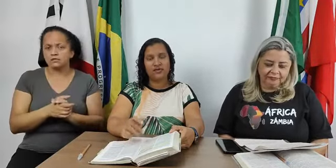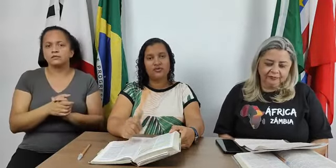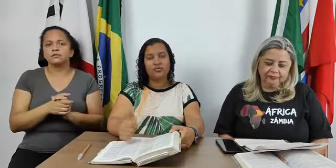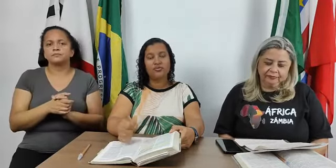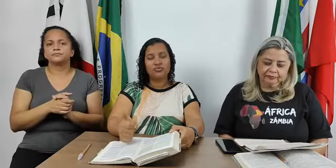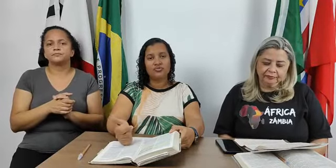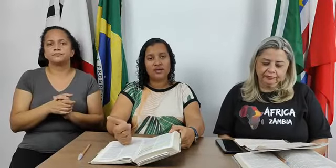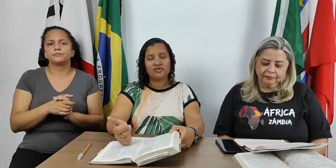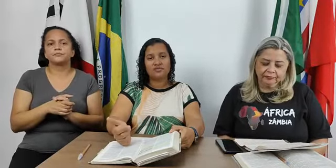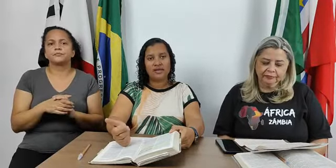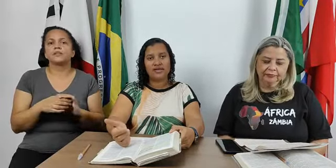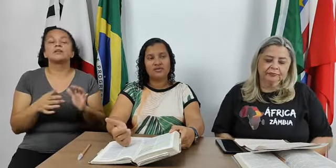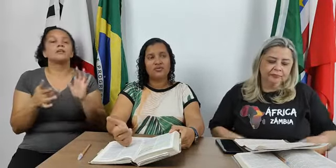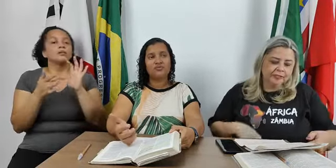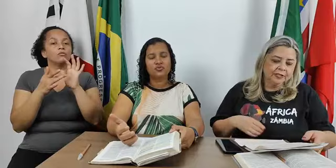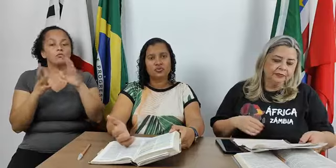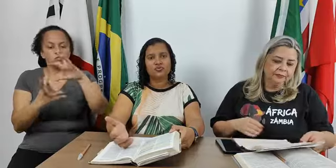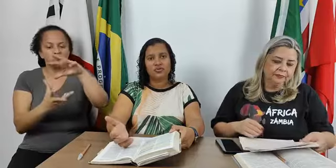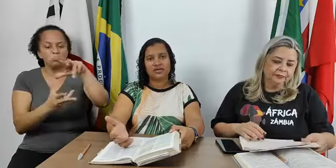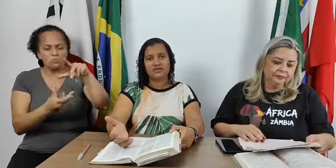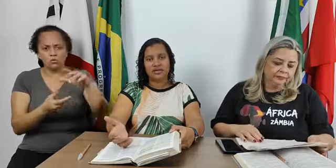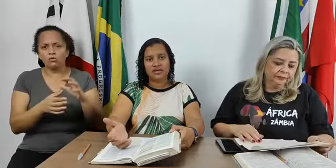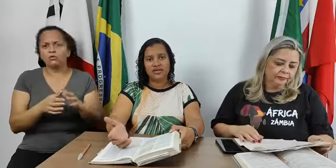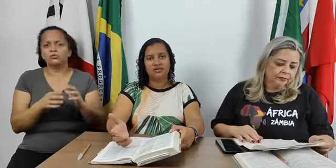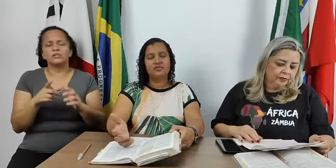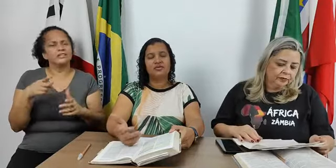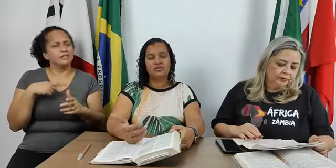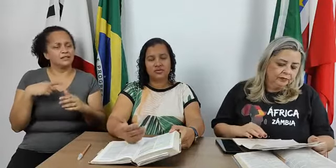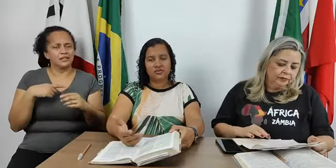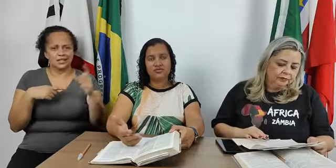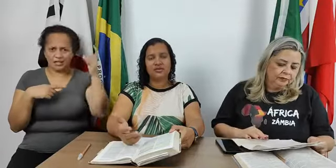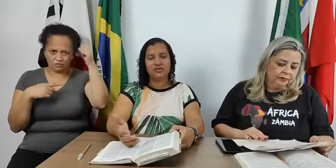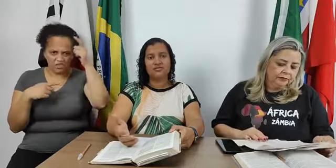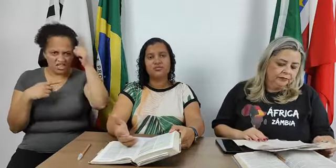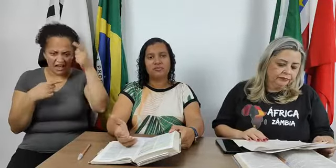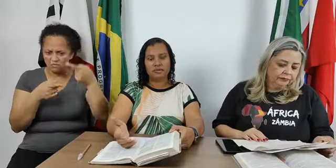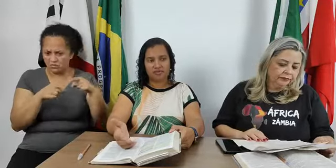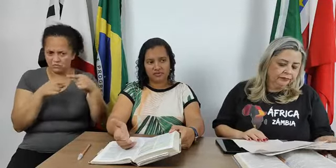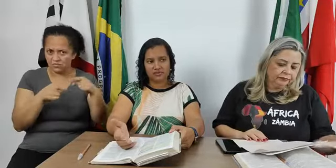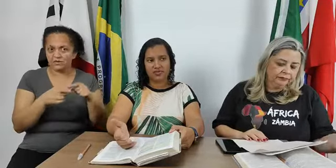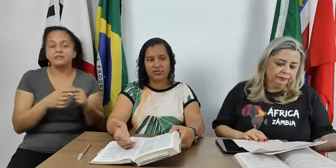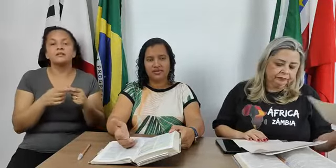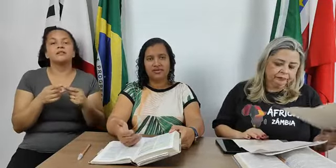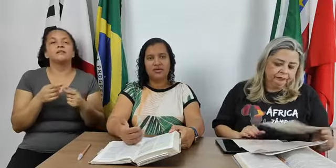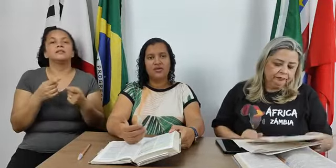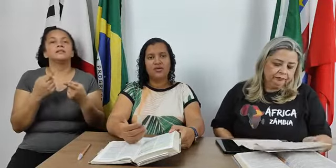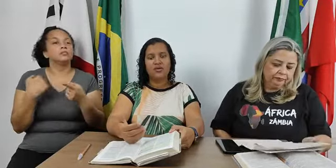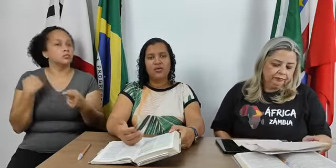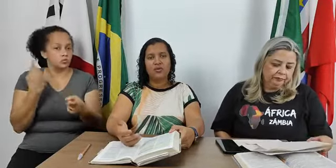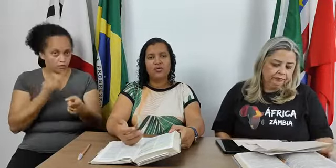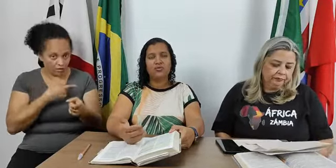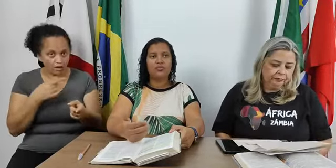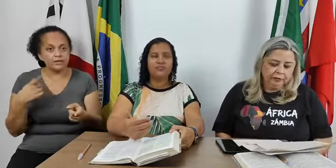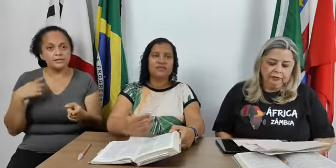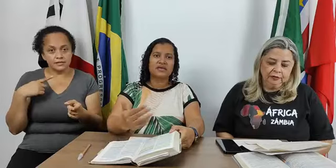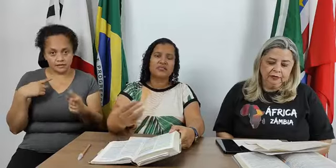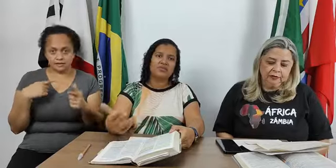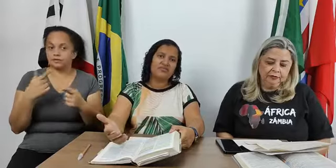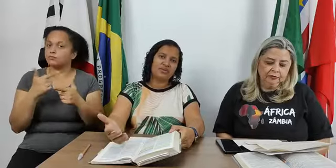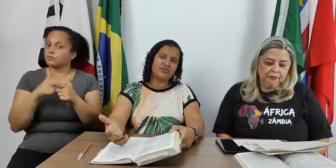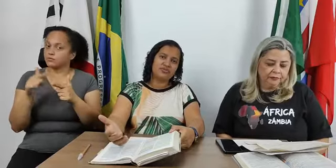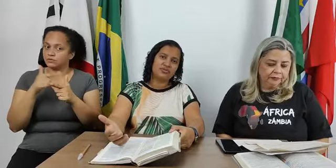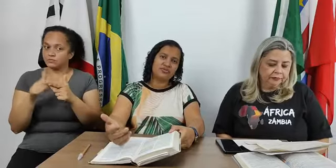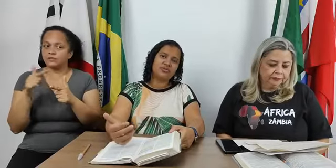mundo, tá? O mundo jaz no maligno. Se o mundo jaz no maligno, então teremos problemas, concorda? Ou se